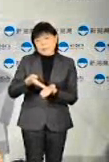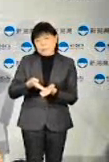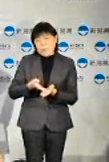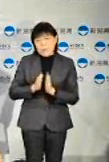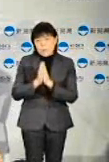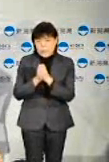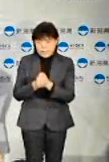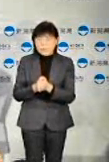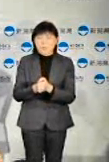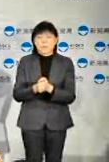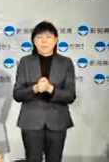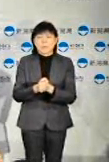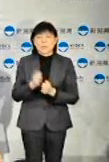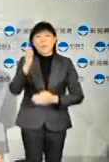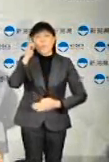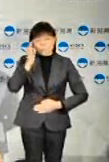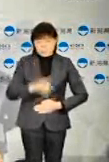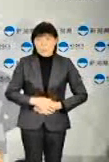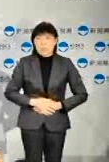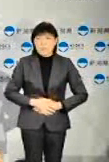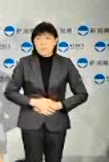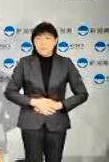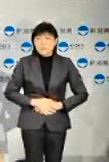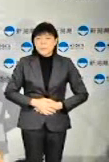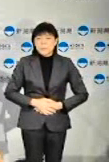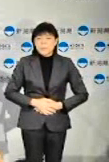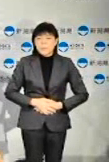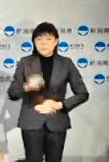ますね。また